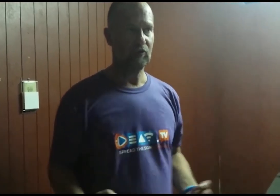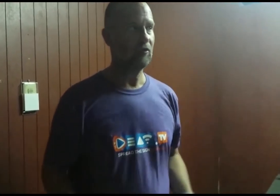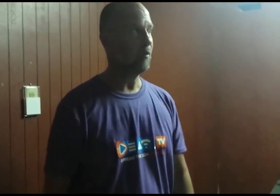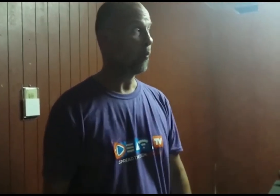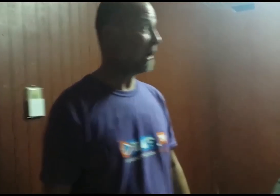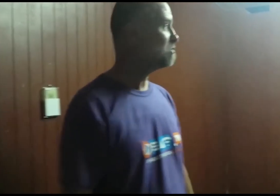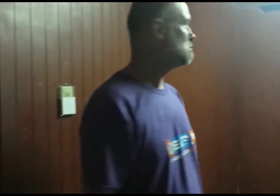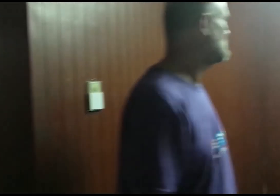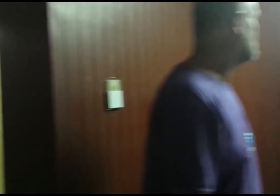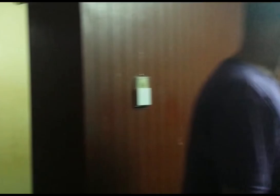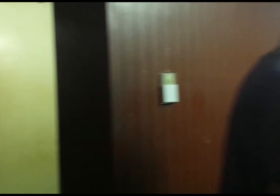Wow.